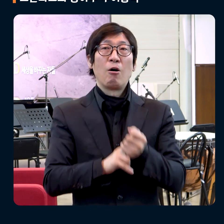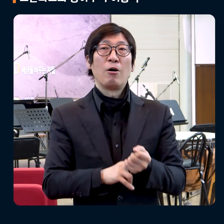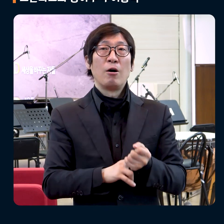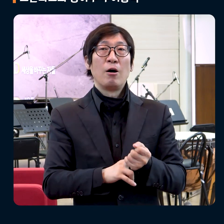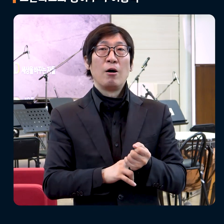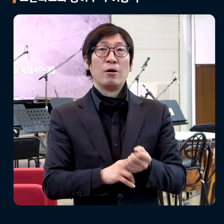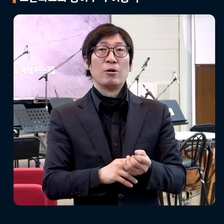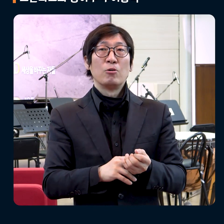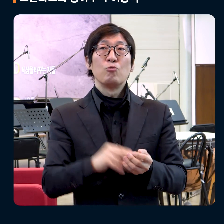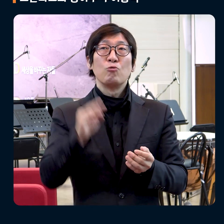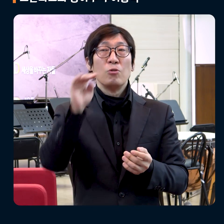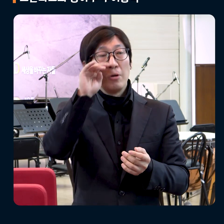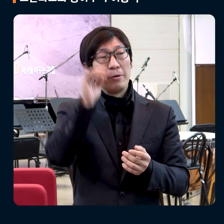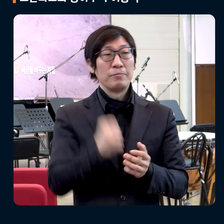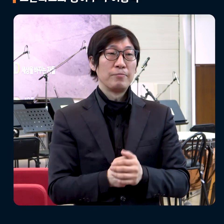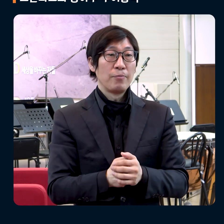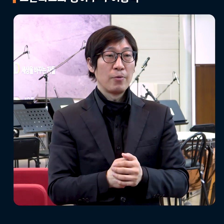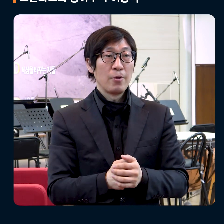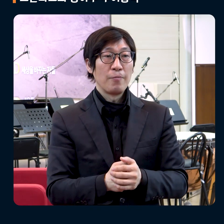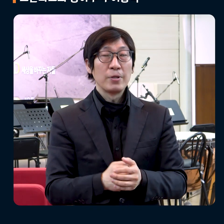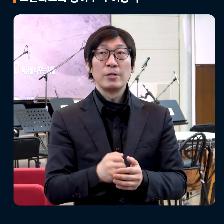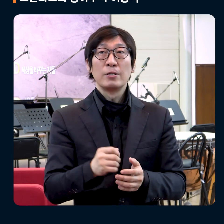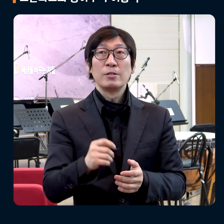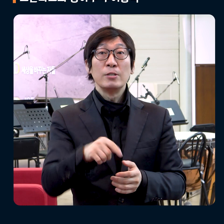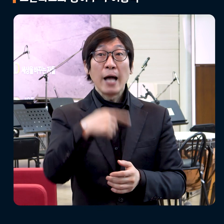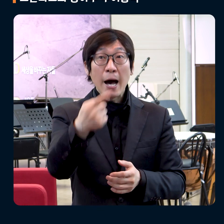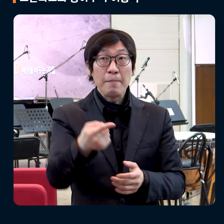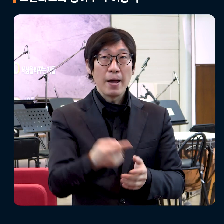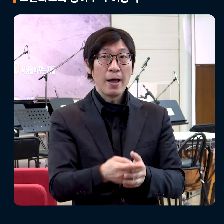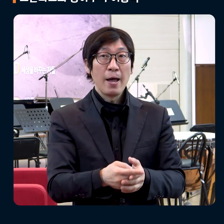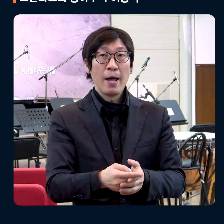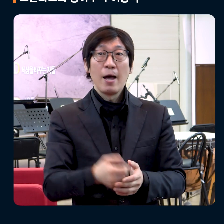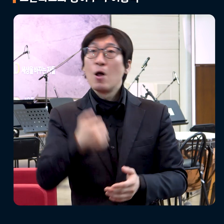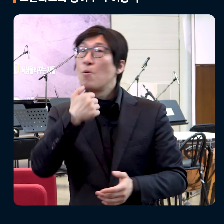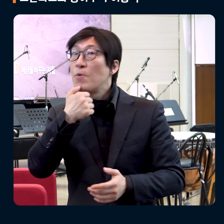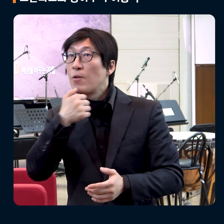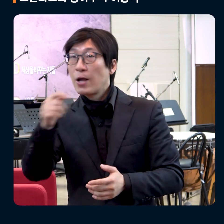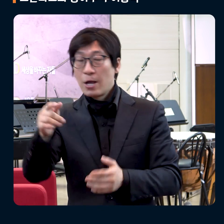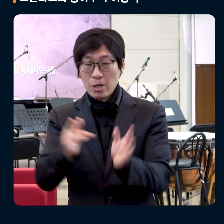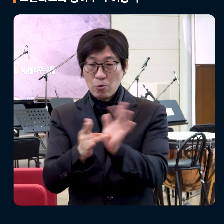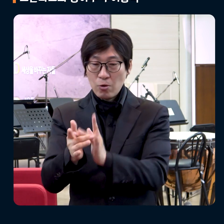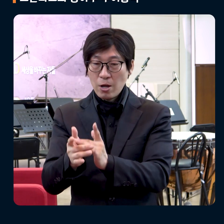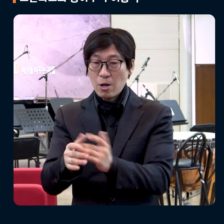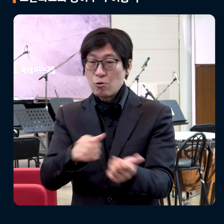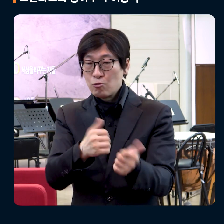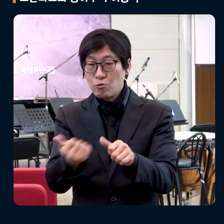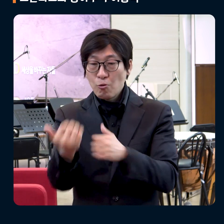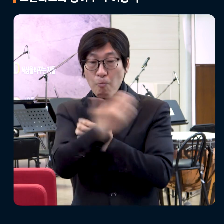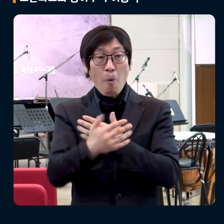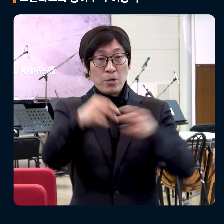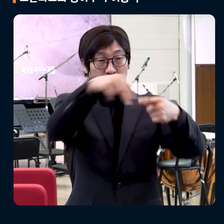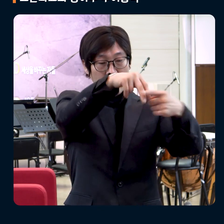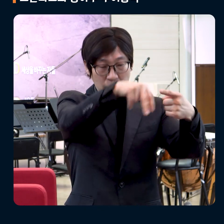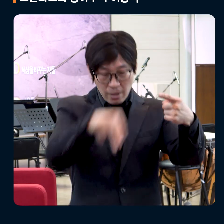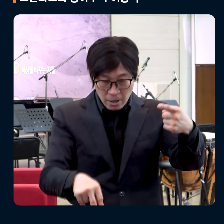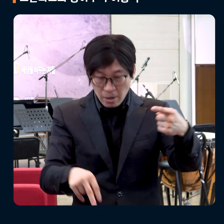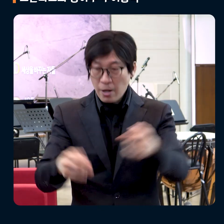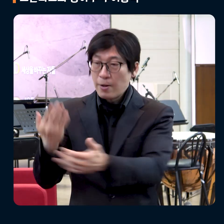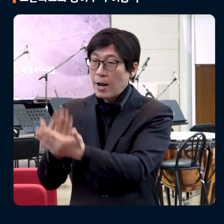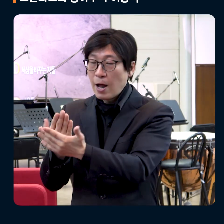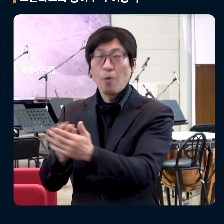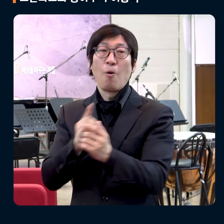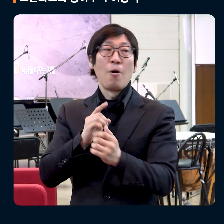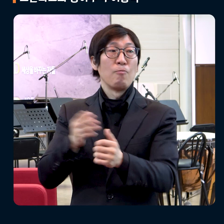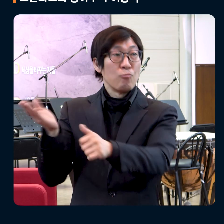제자입니다. 그런데 유대인이 두려워서 숨었습니다. 이 일 후에 빌라도에게 예수의 시체를 가져가기를 구하며,